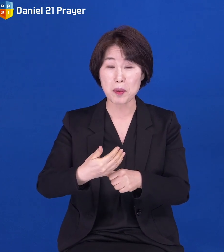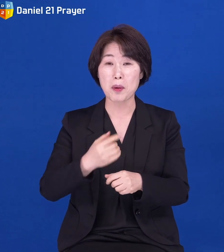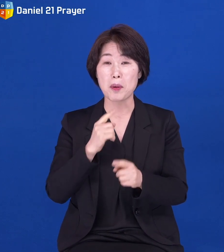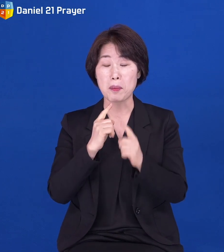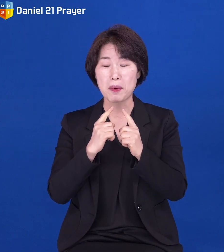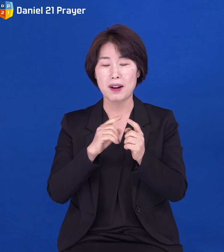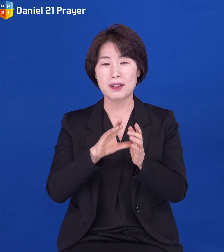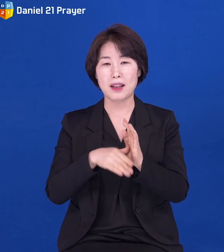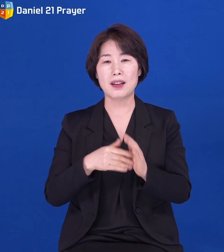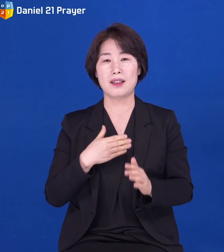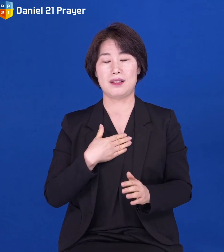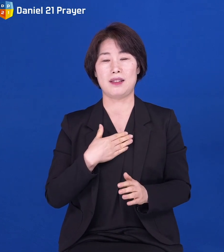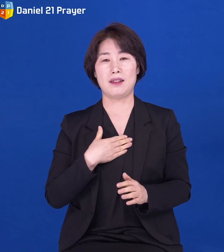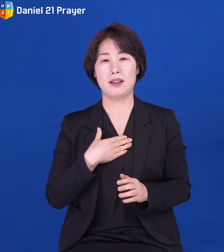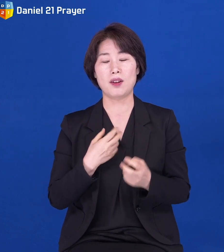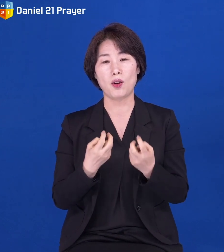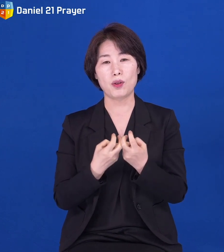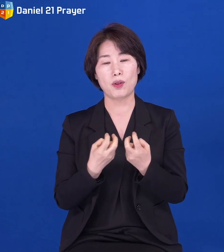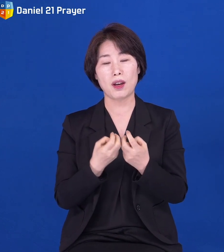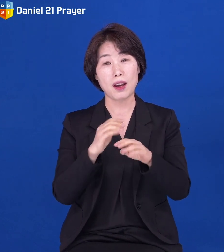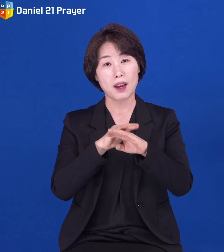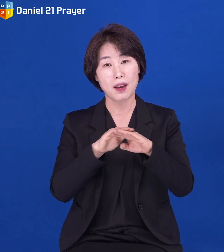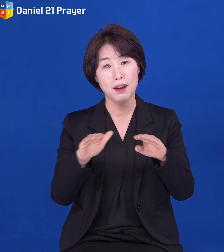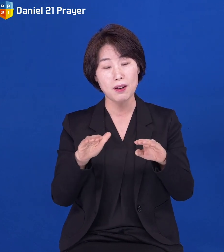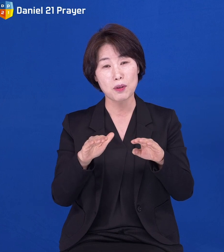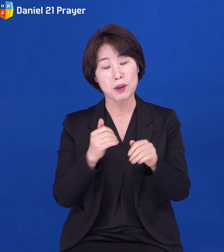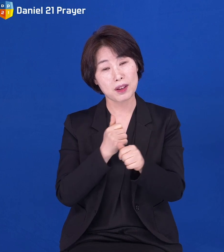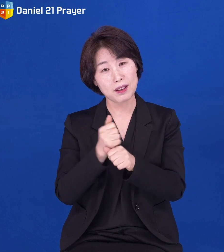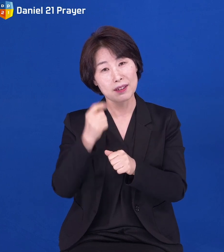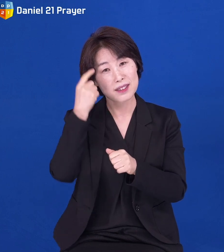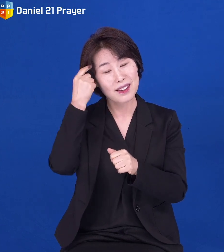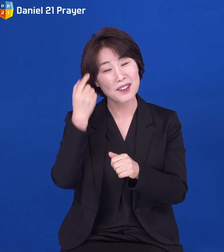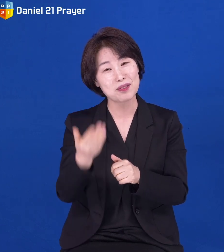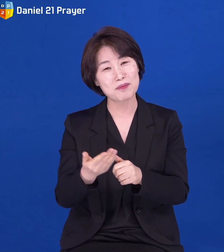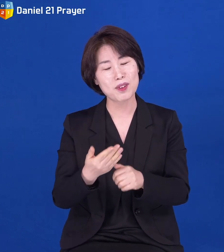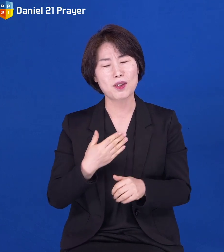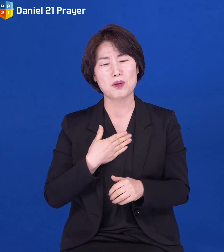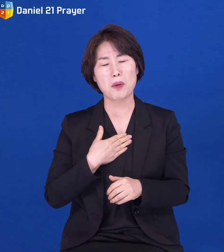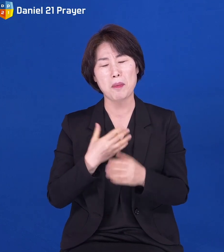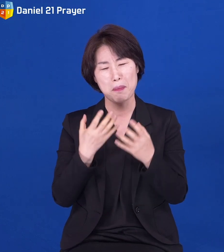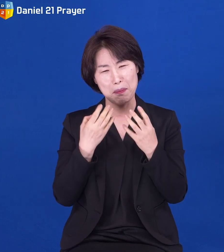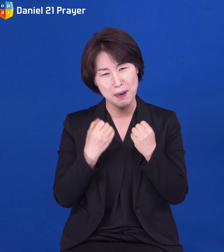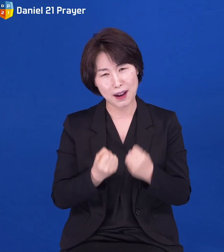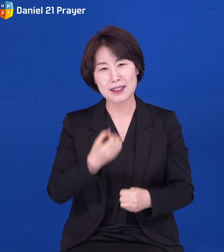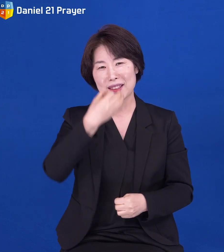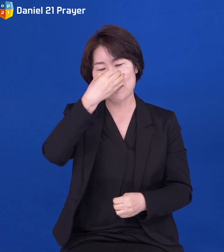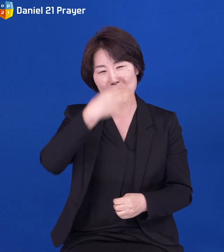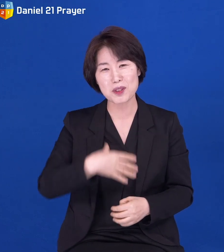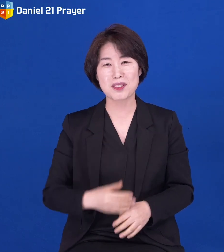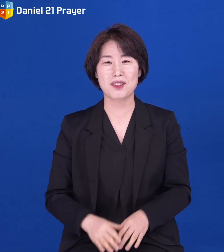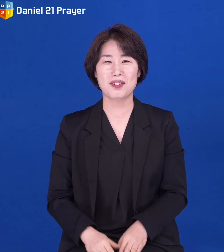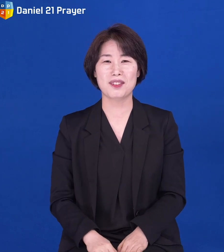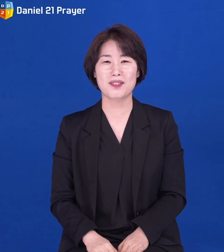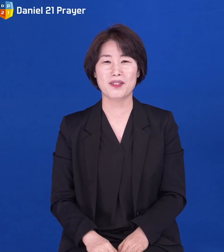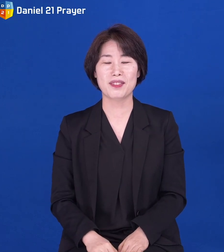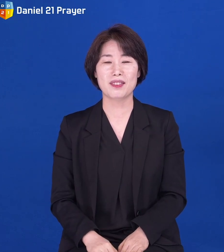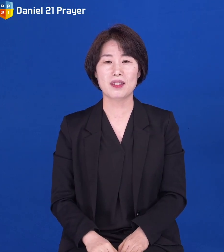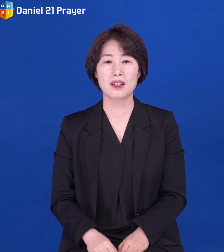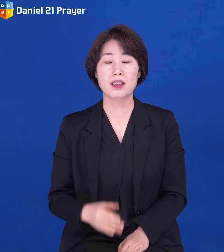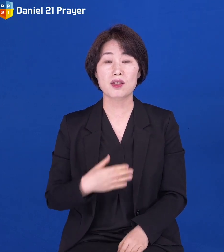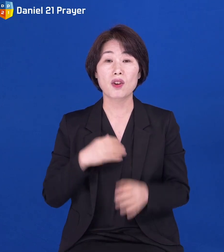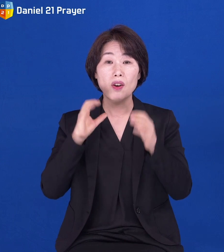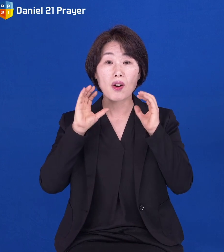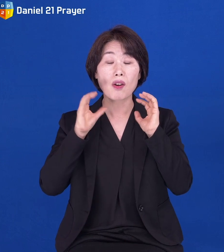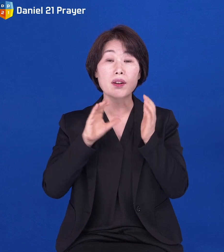받았고요. 제가 어떻게 이겨냈겠어요? 진짜 너무너무 힘들었거든요. 어렸을 때 제가 또 그